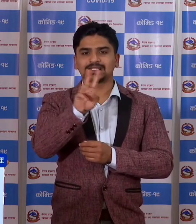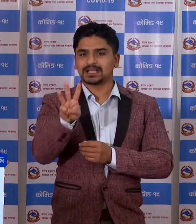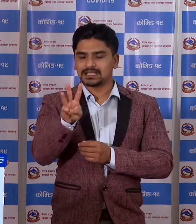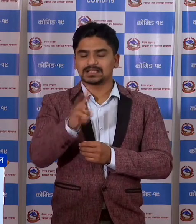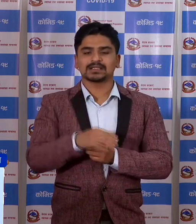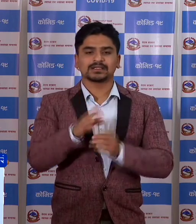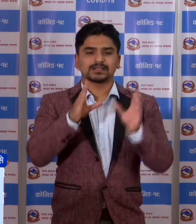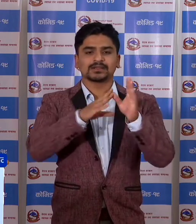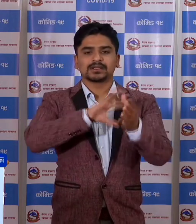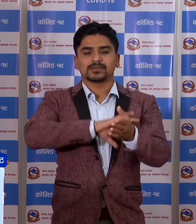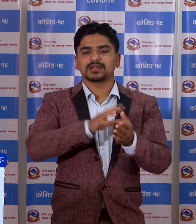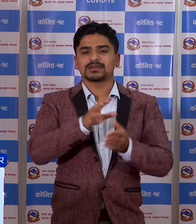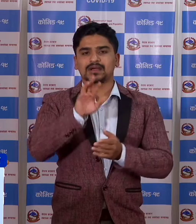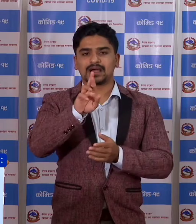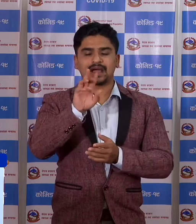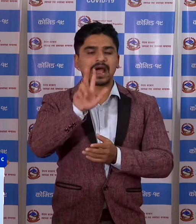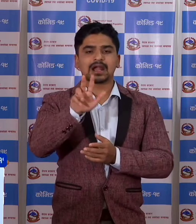25,543, गण्डकी प्रदेशमा